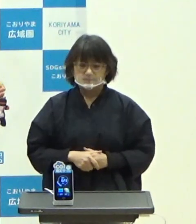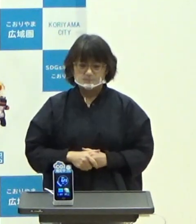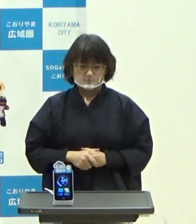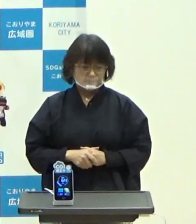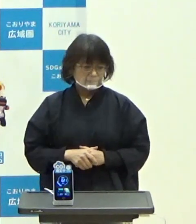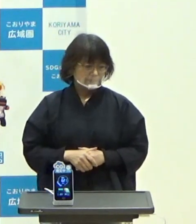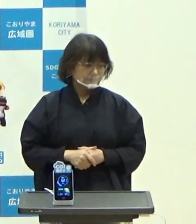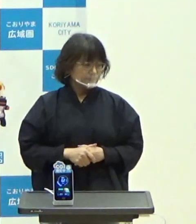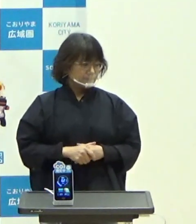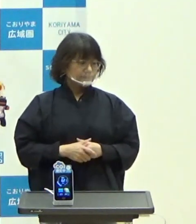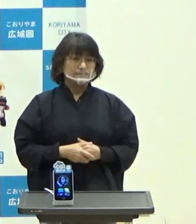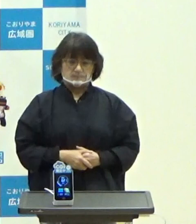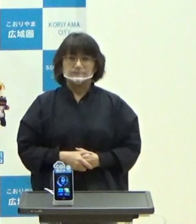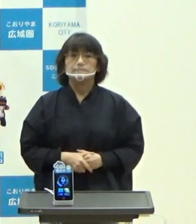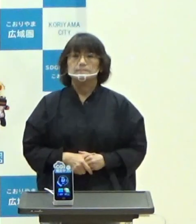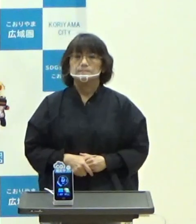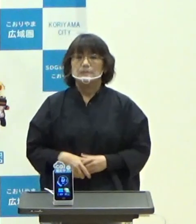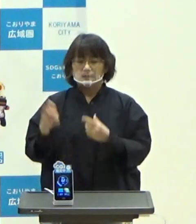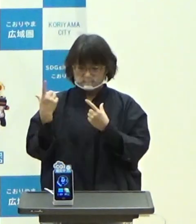それで、 はい、 いいですか。